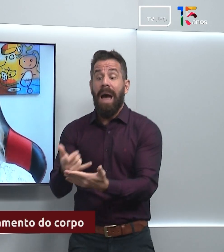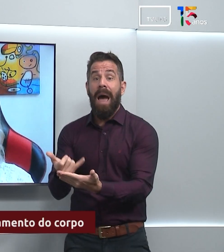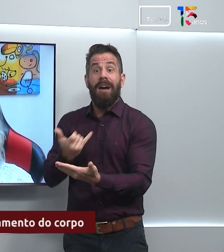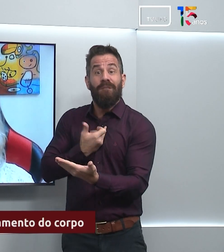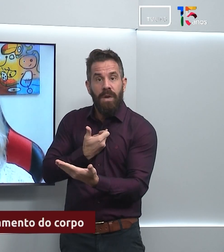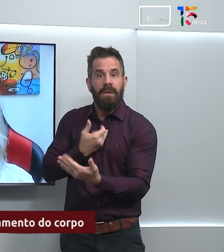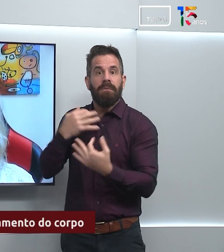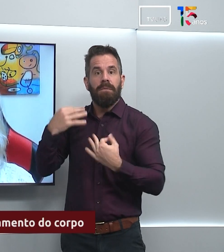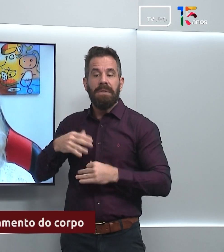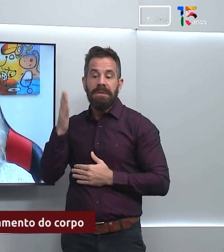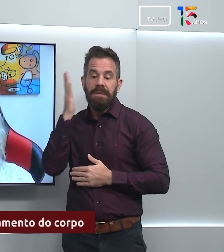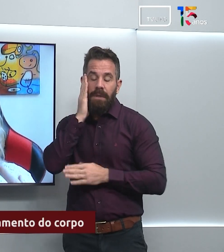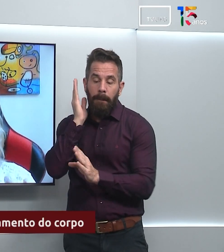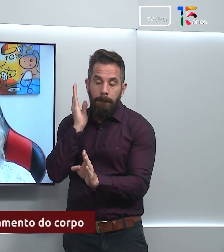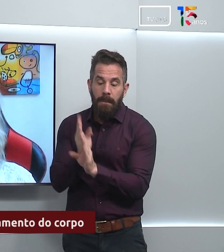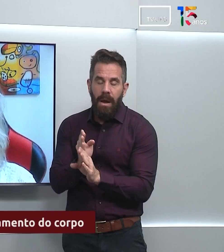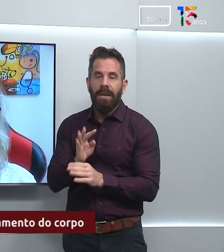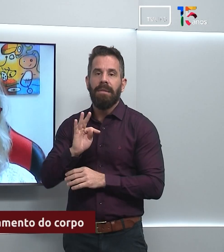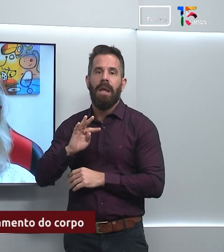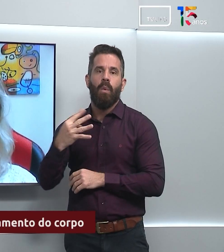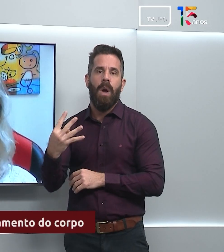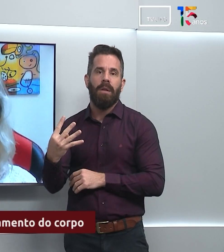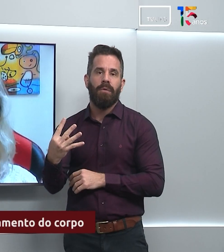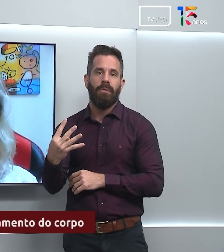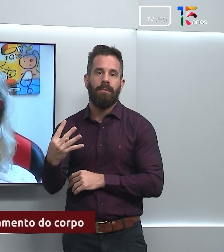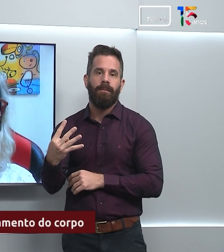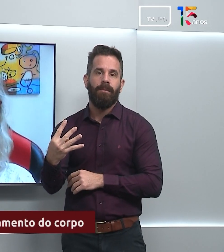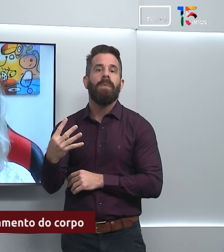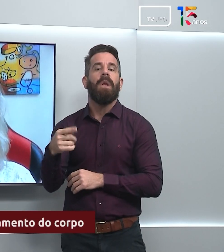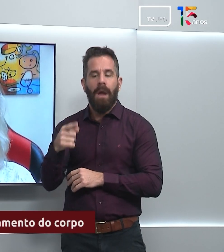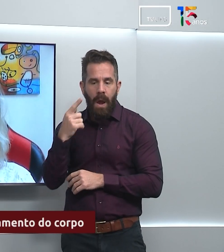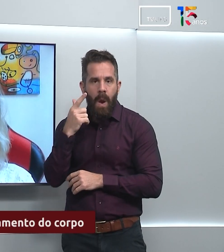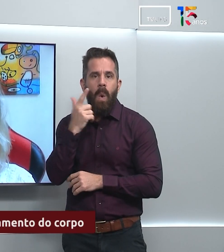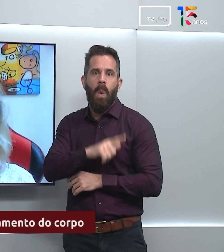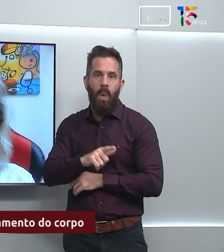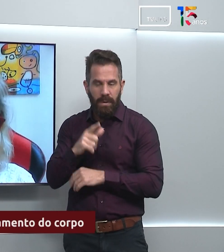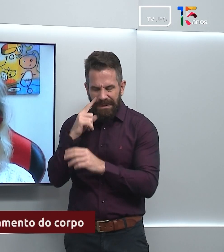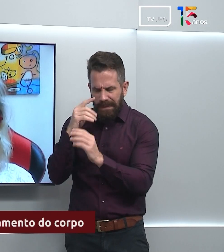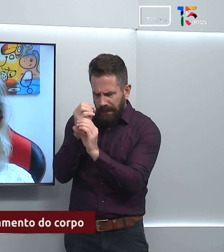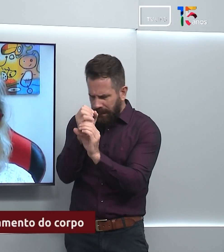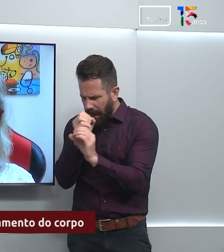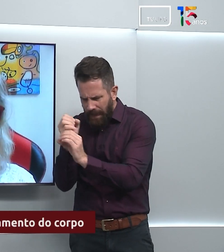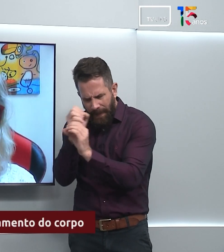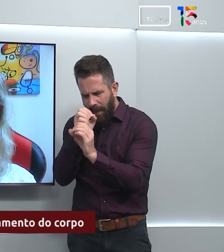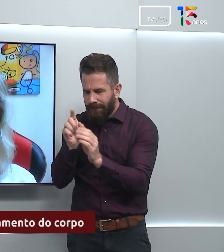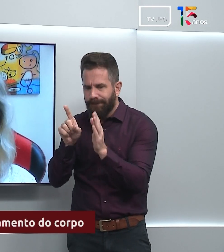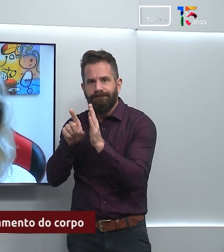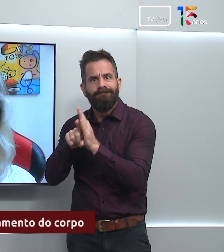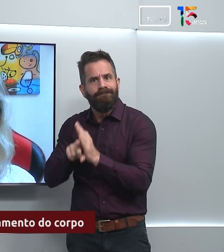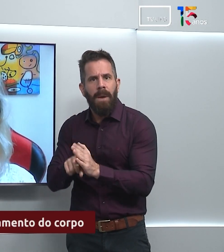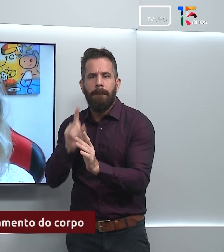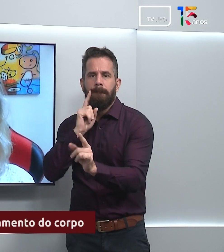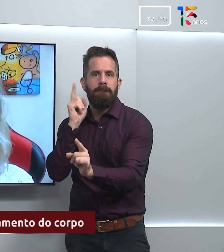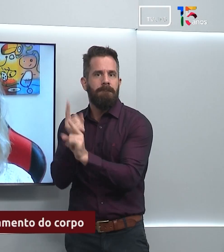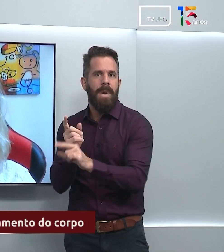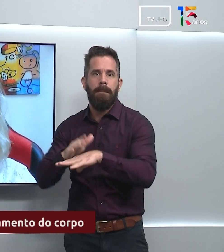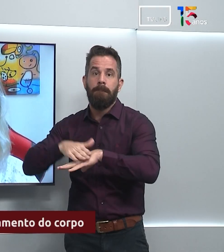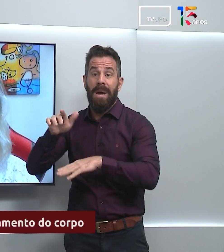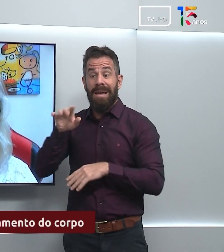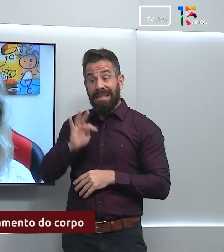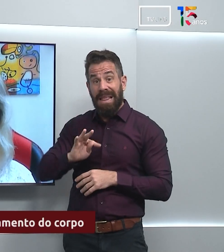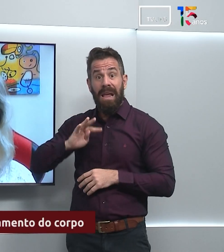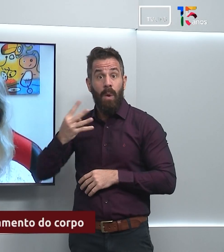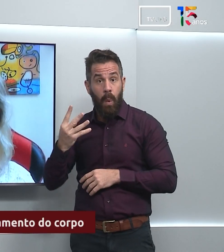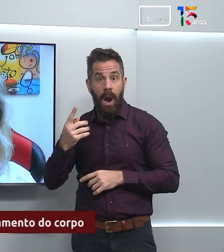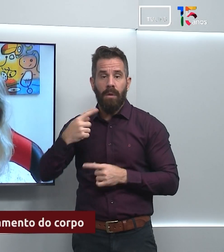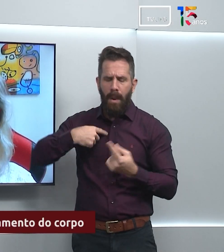muito ruim de medir, dá muita confusão. E, na verdade, por que o T4 é mais importante? Porque quem circula no sangue mesmo é ele. É quando ele entra